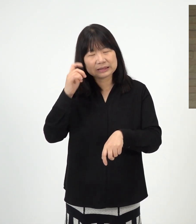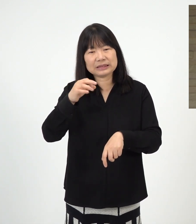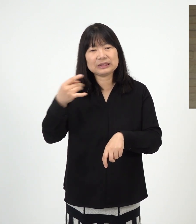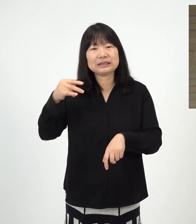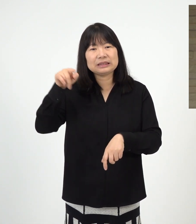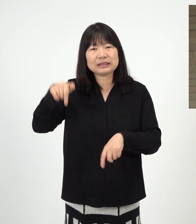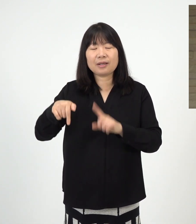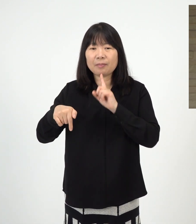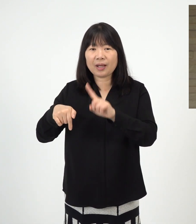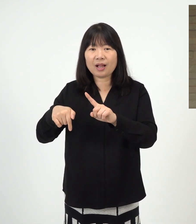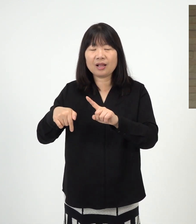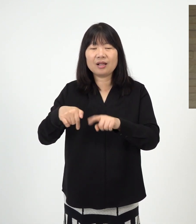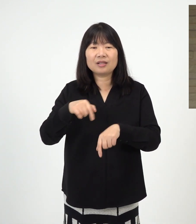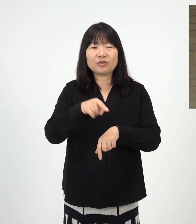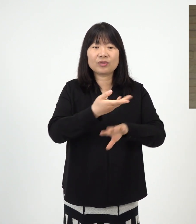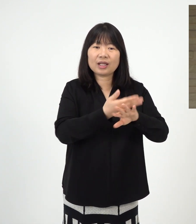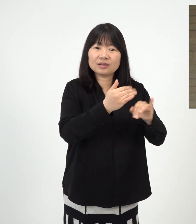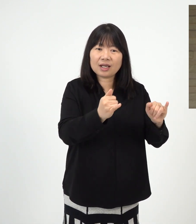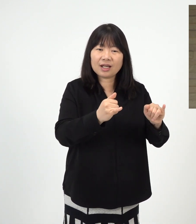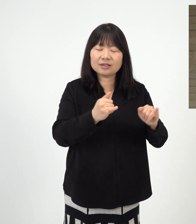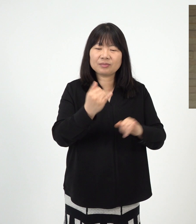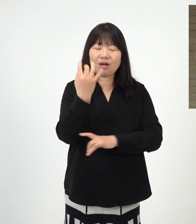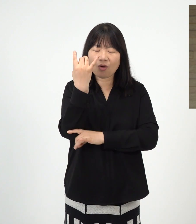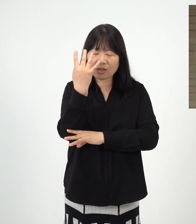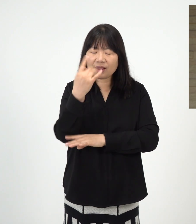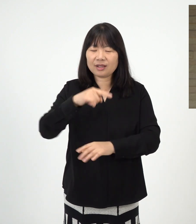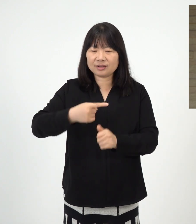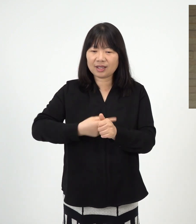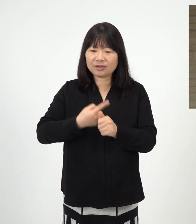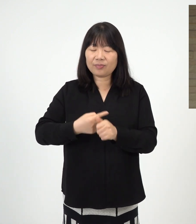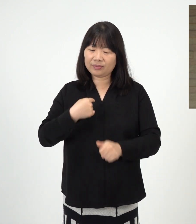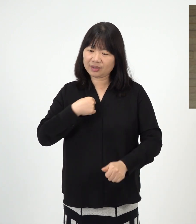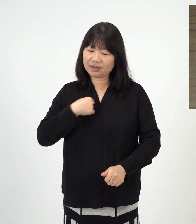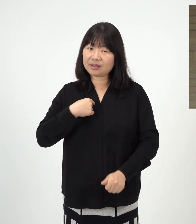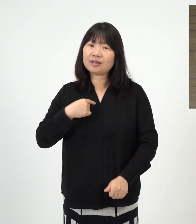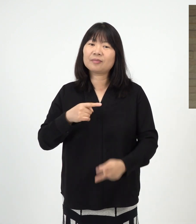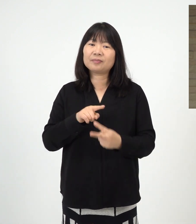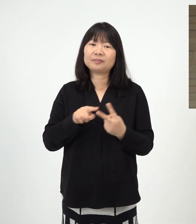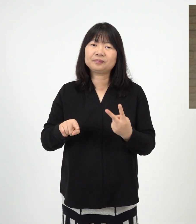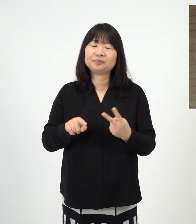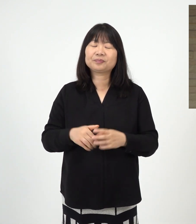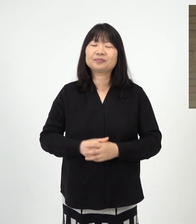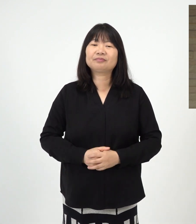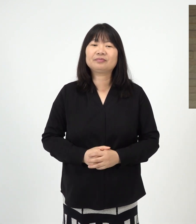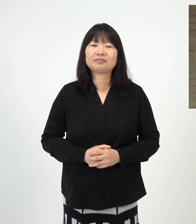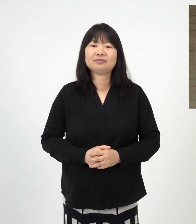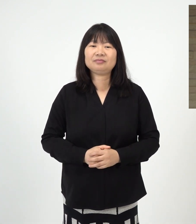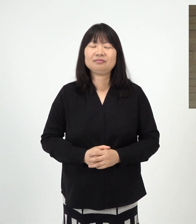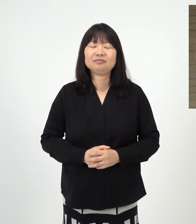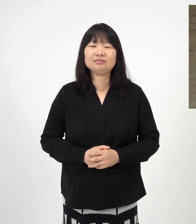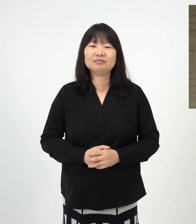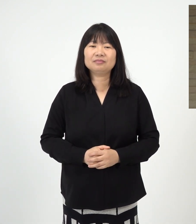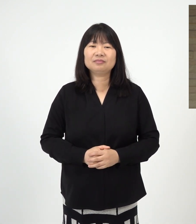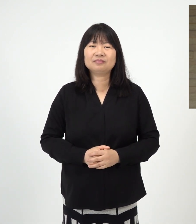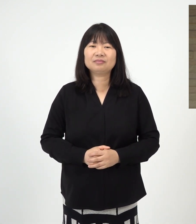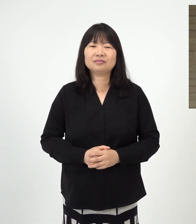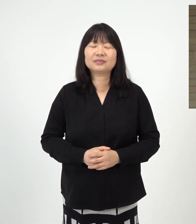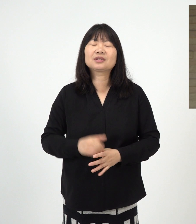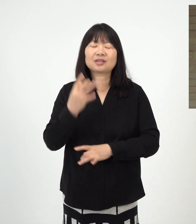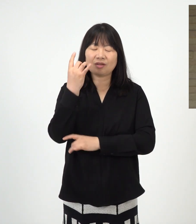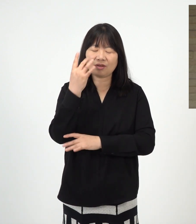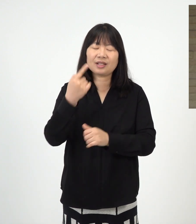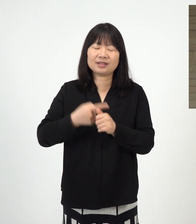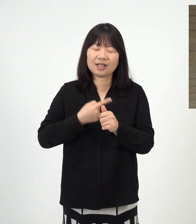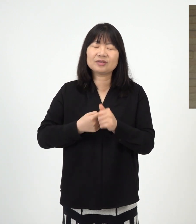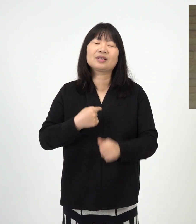다른 사람이에요, 본성이에요? 네? 무의식은 다른 사람이에요, 본성이에요?